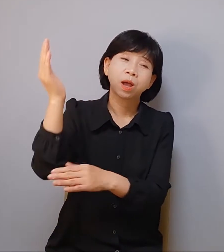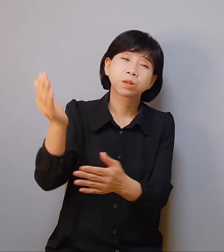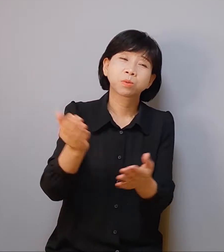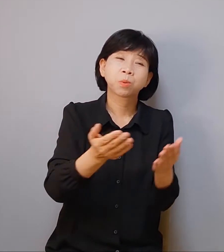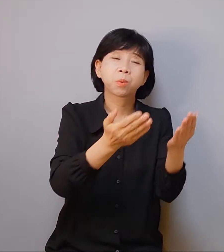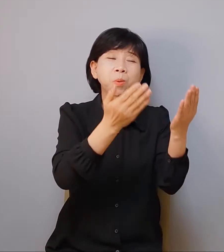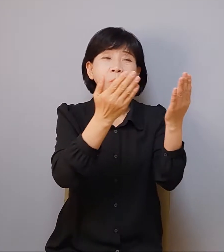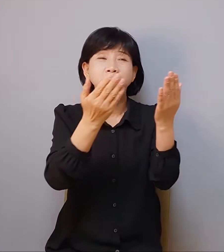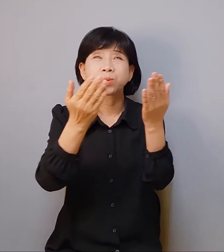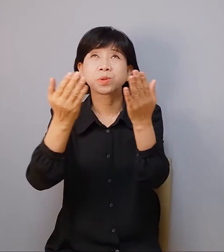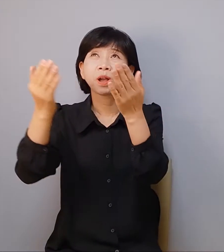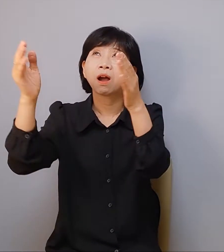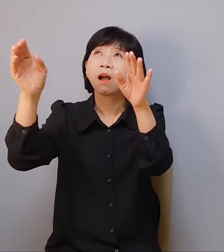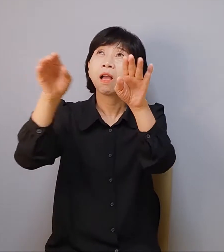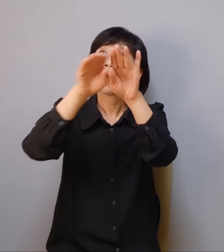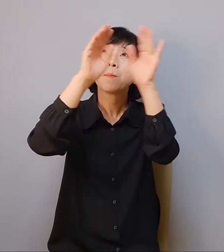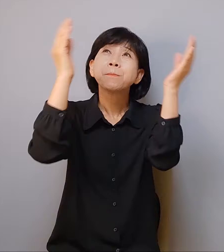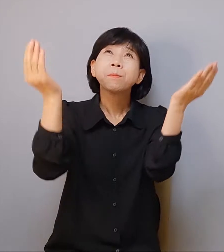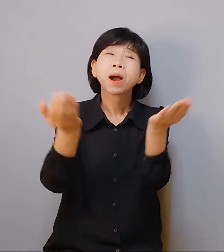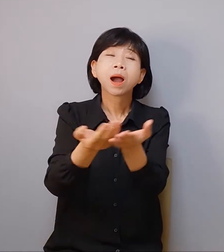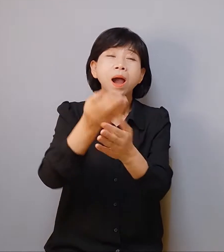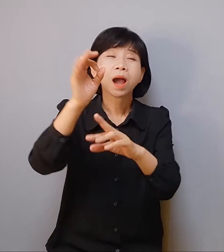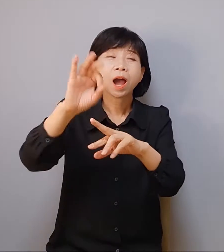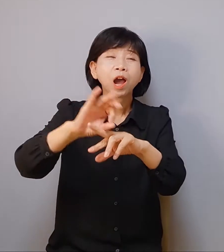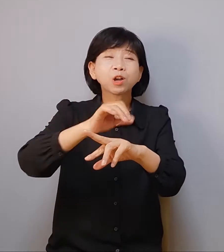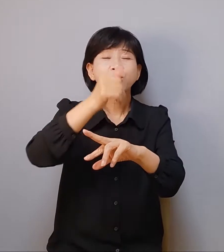영광 돌려